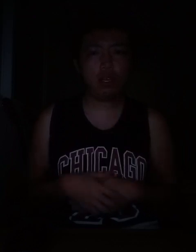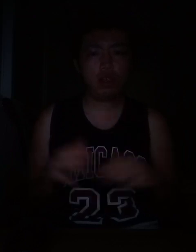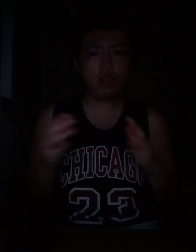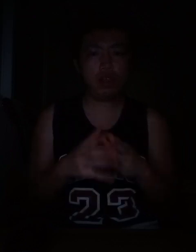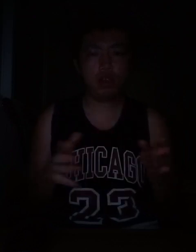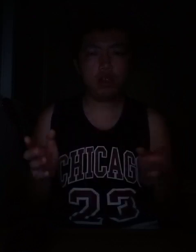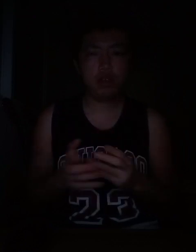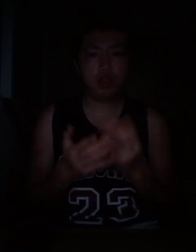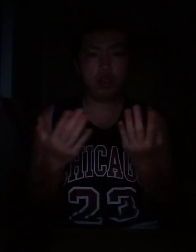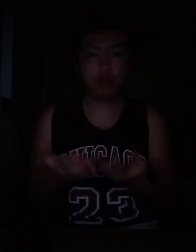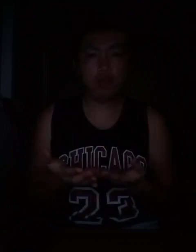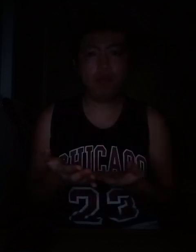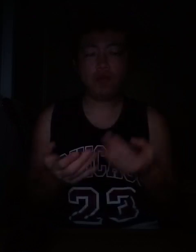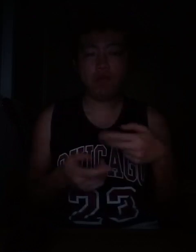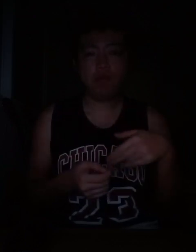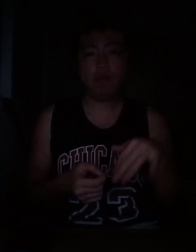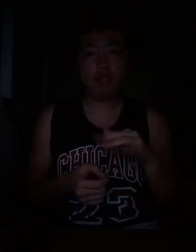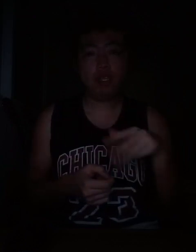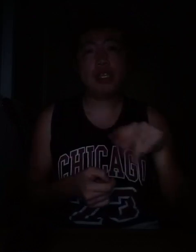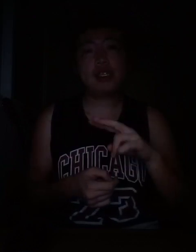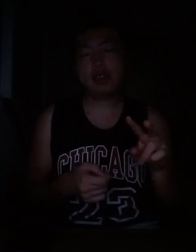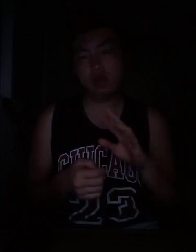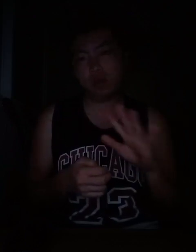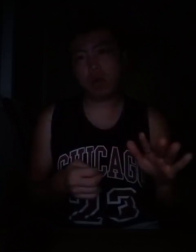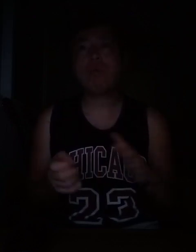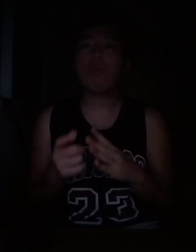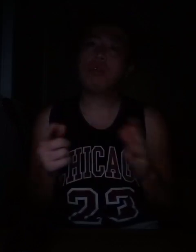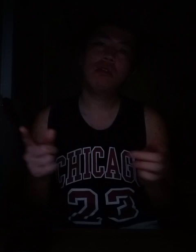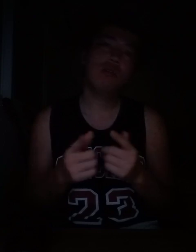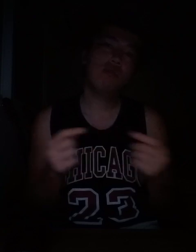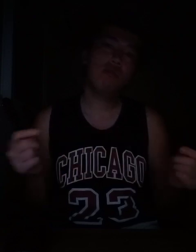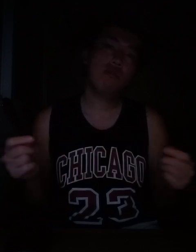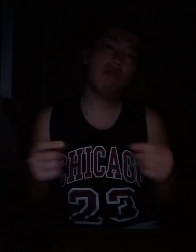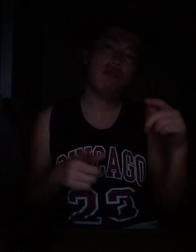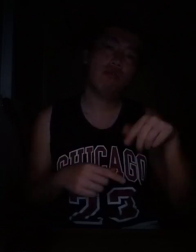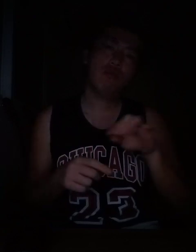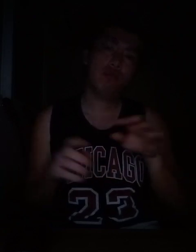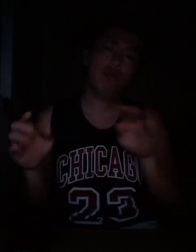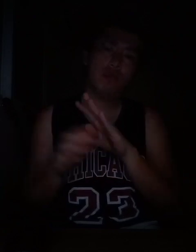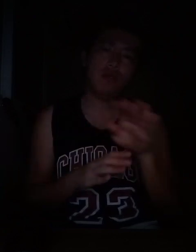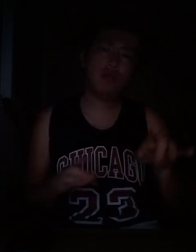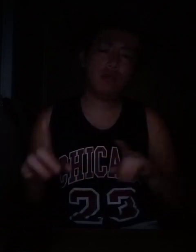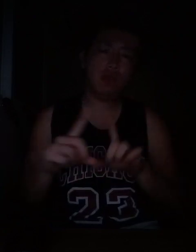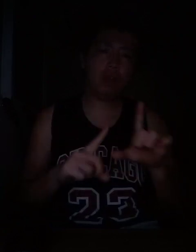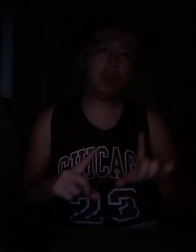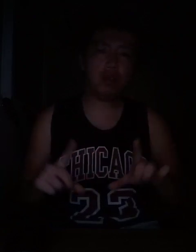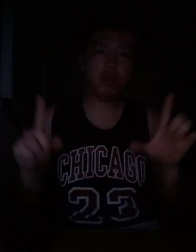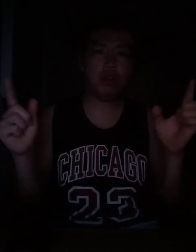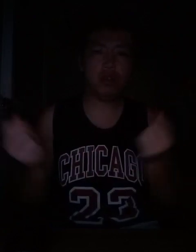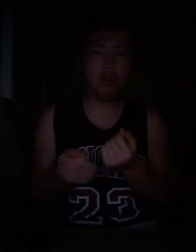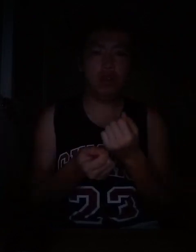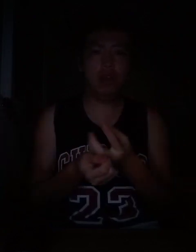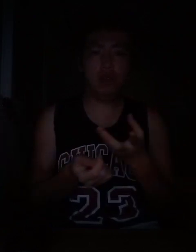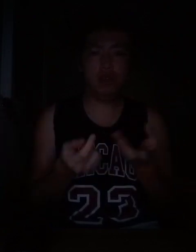제주시는 상반기에 2억 2,500만 원을 투입해 저류지 28곳에 대해 바닥 준설 등을